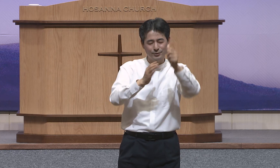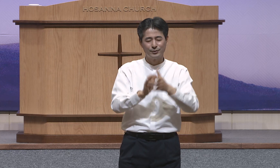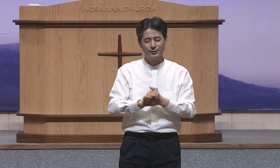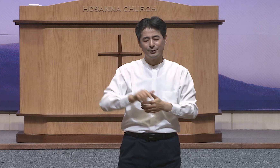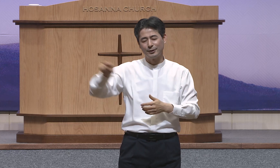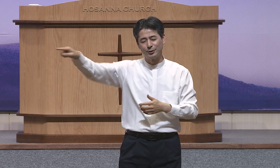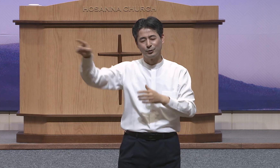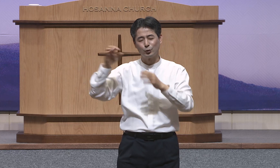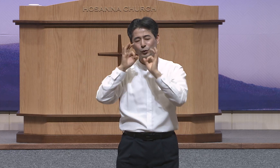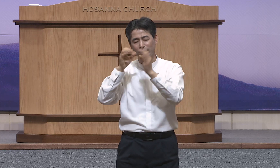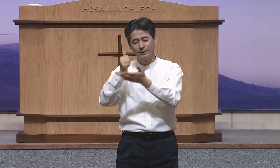맡깁니다.